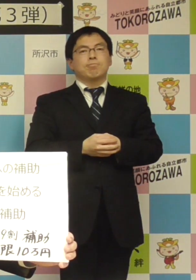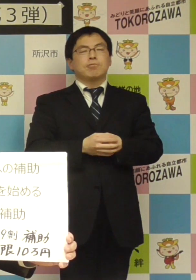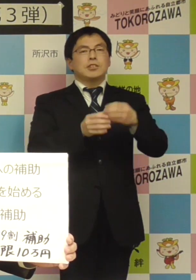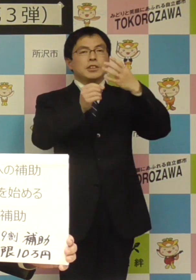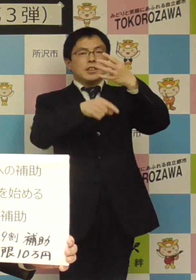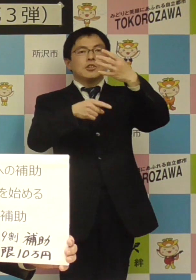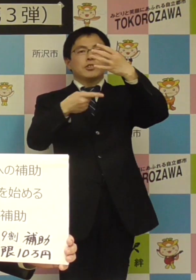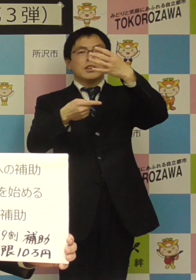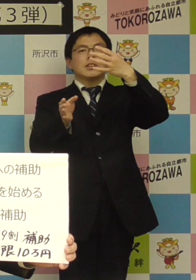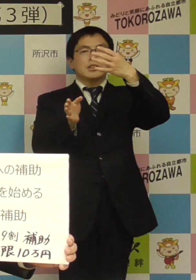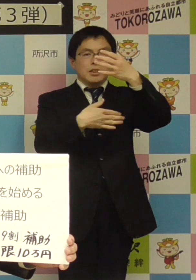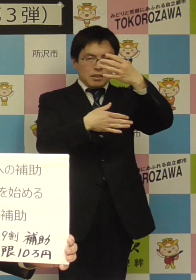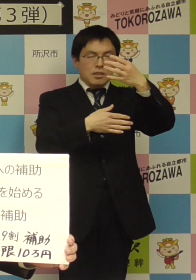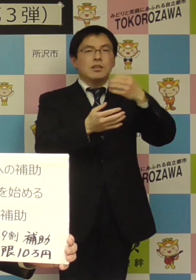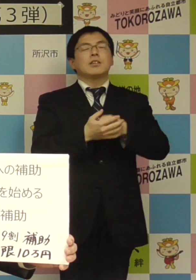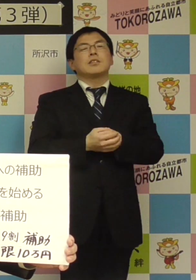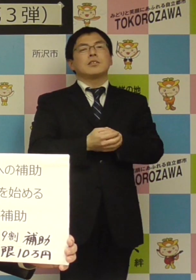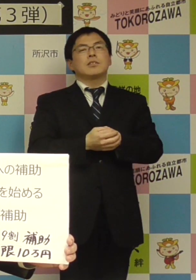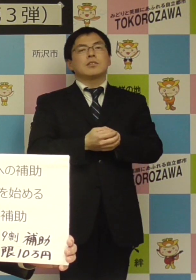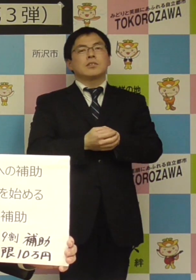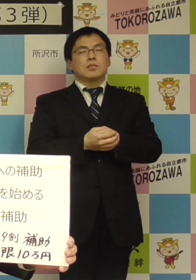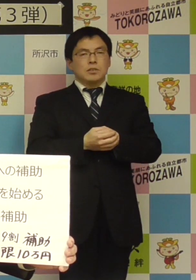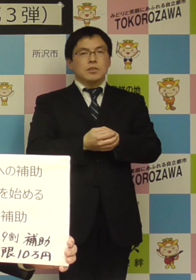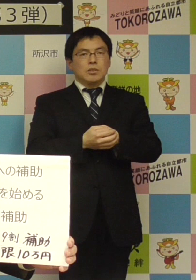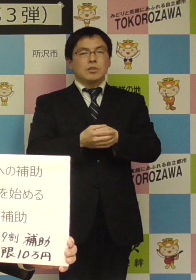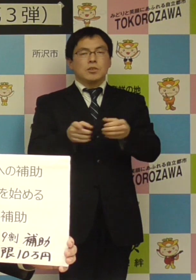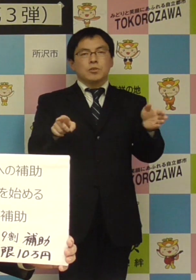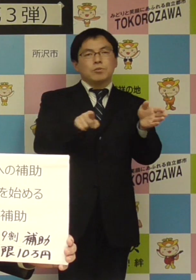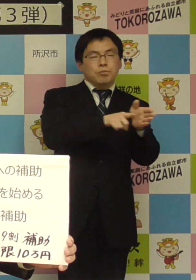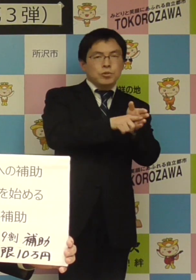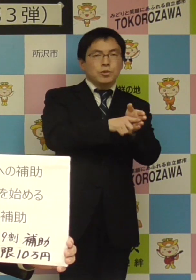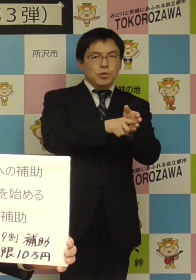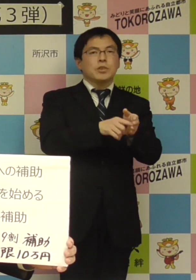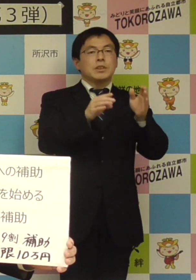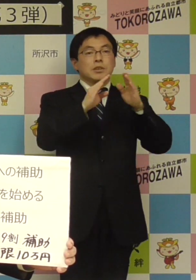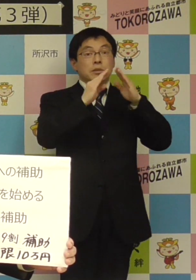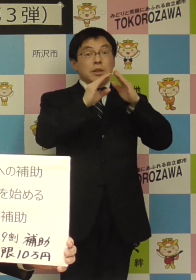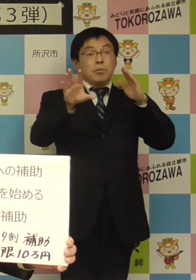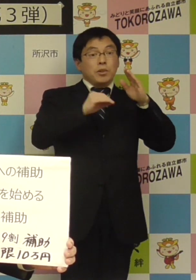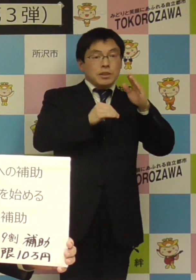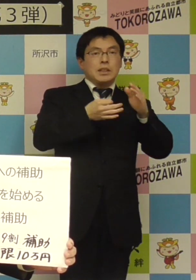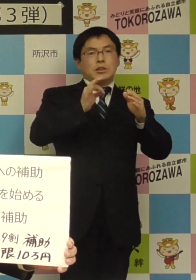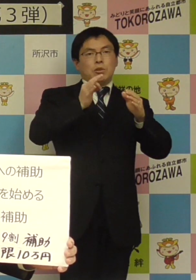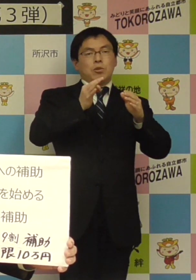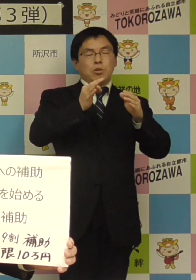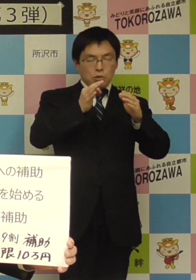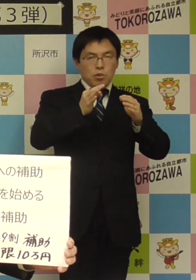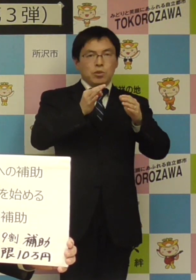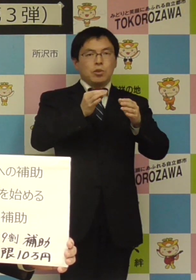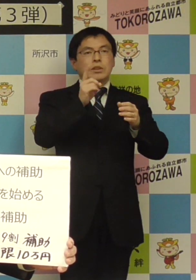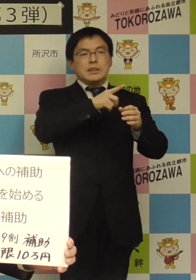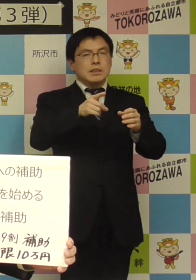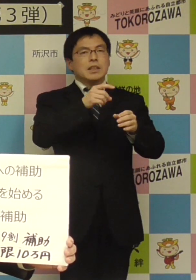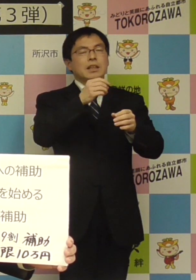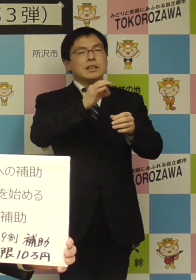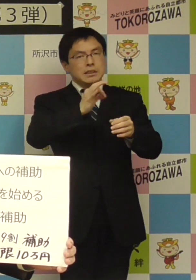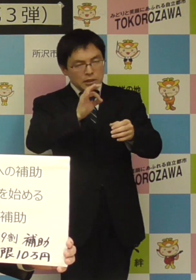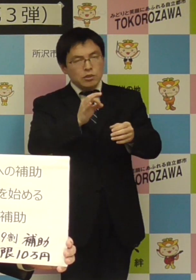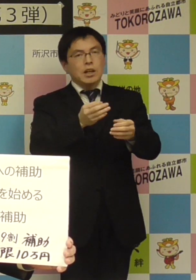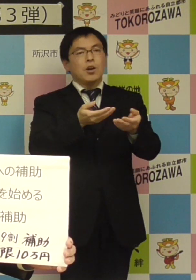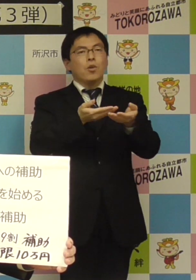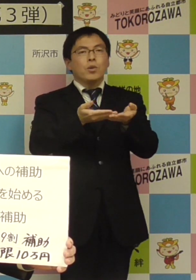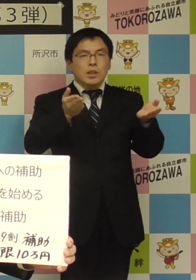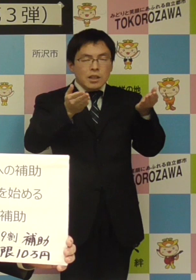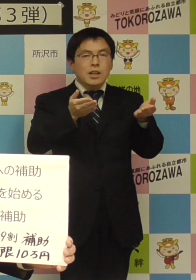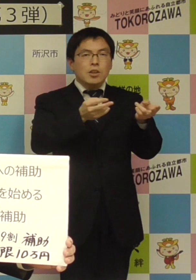4月1日からの分のテイクアウトにかかった費用、人件費やお皿